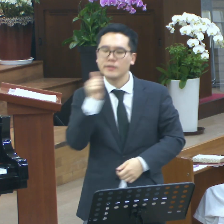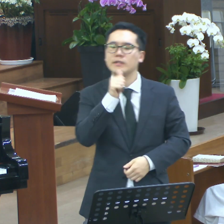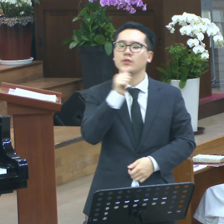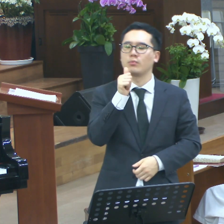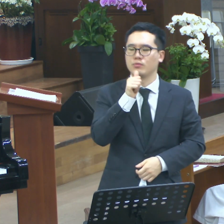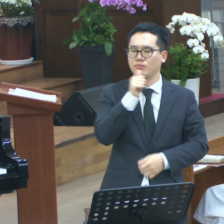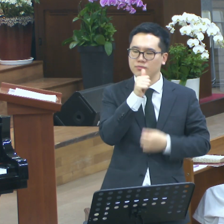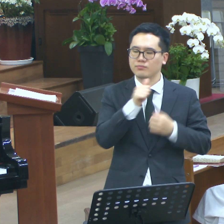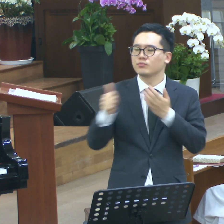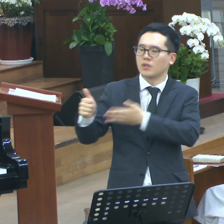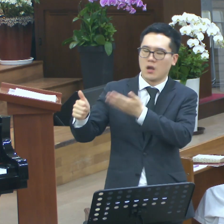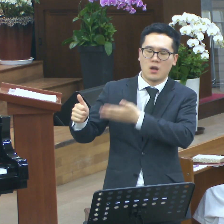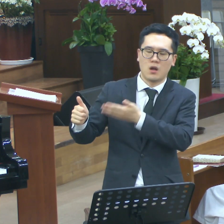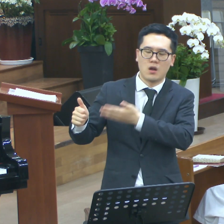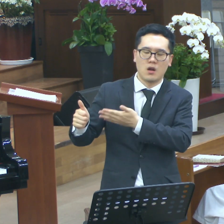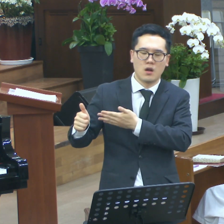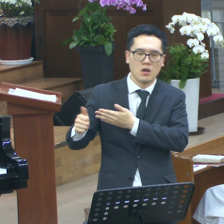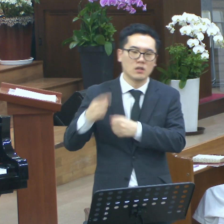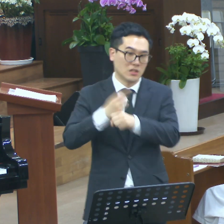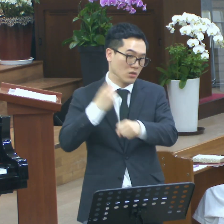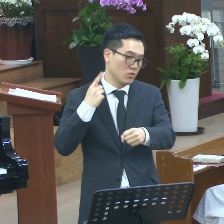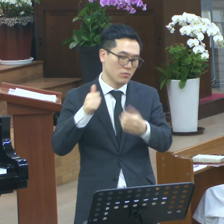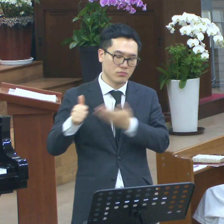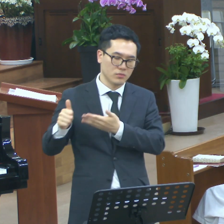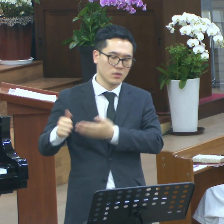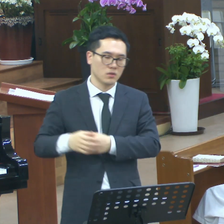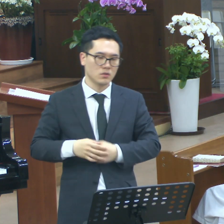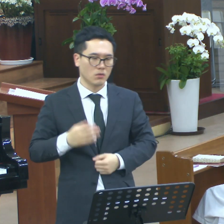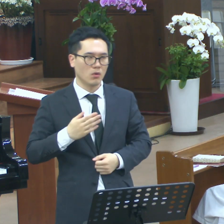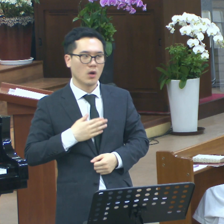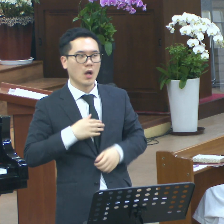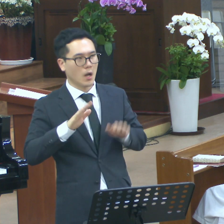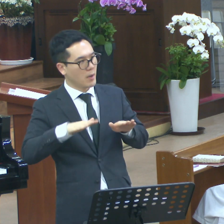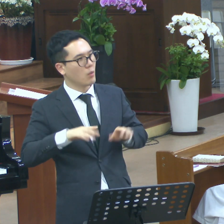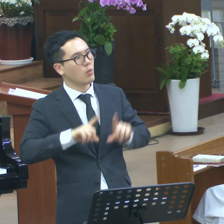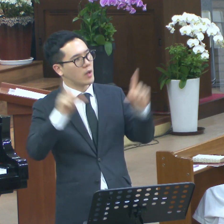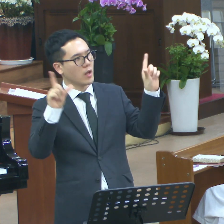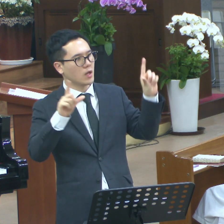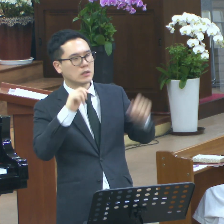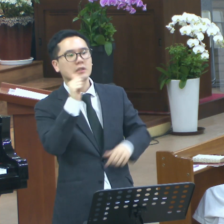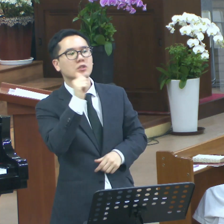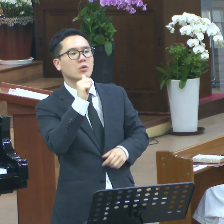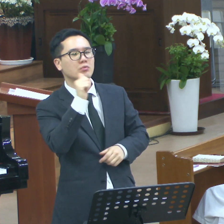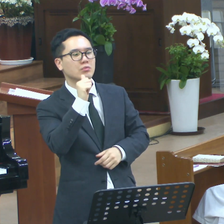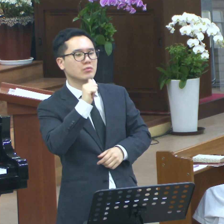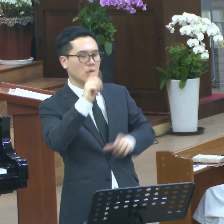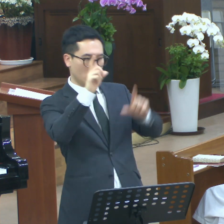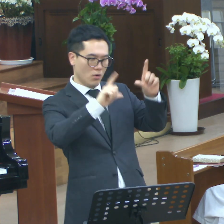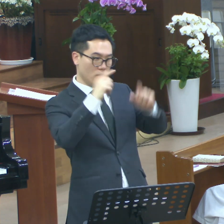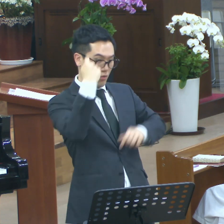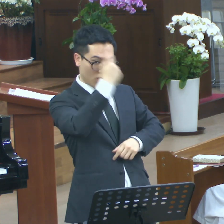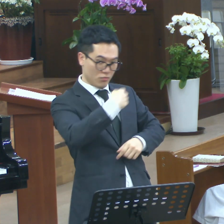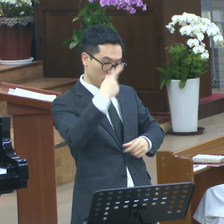나와요. 근데 제가 보기에 우리 교회는 큐틴을 가지고 굉장히 큐틴을 안 하는 사람들이 많은